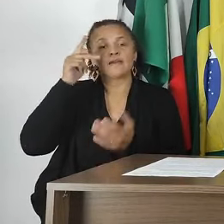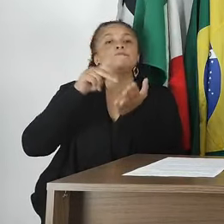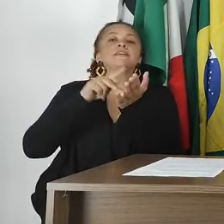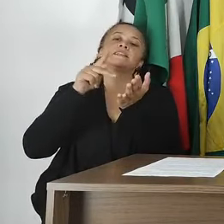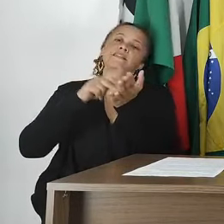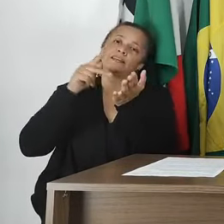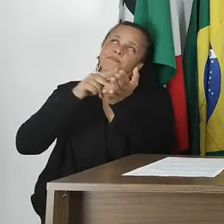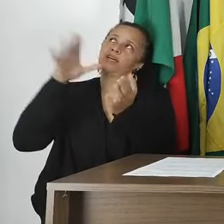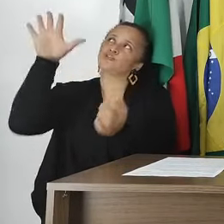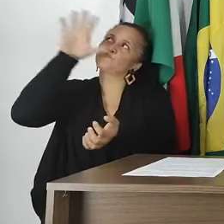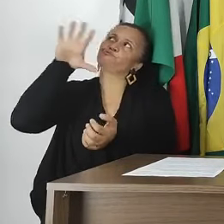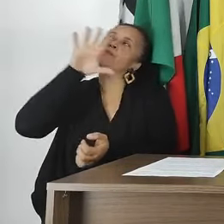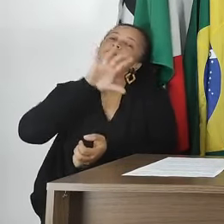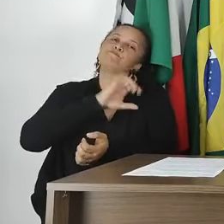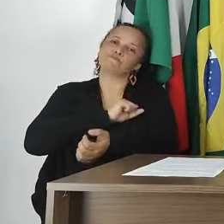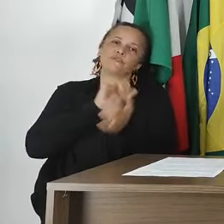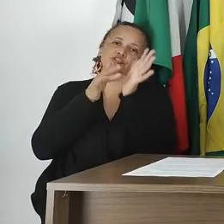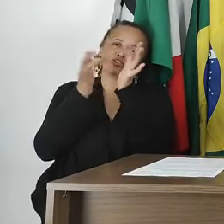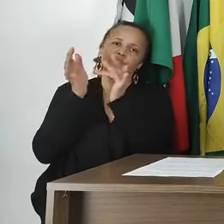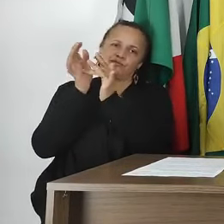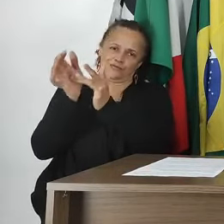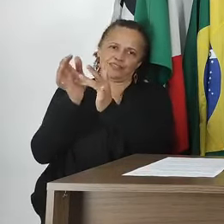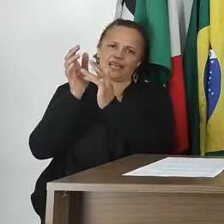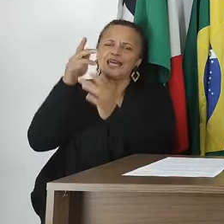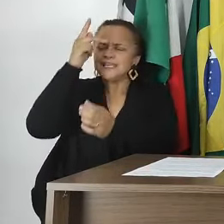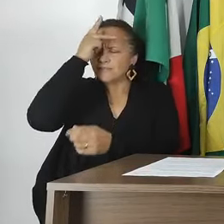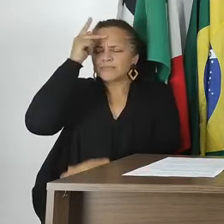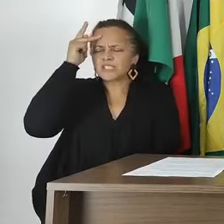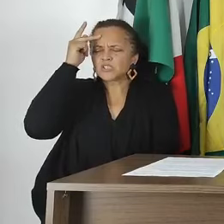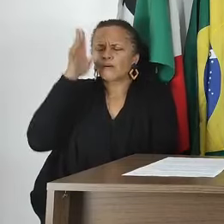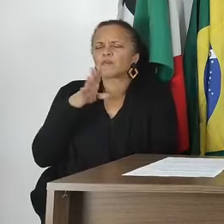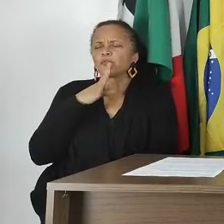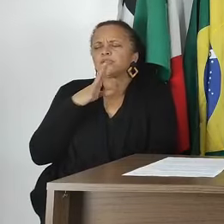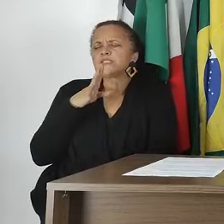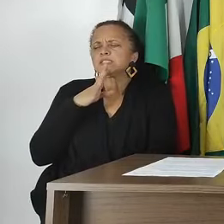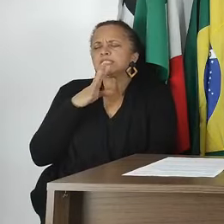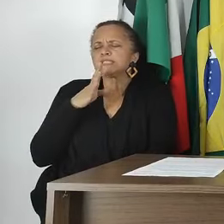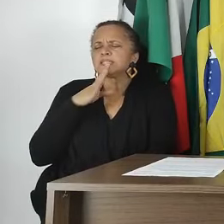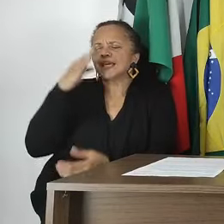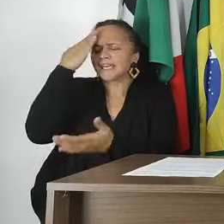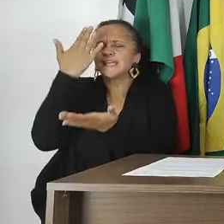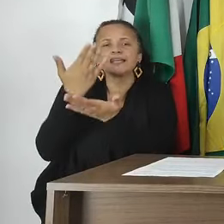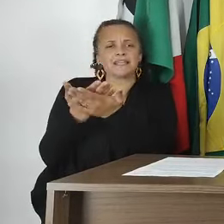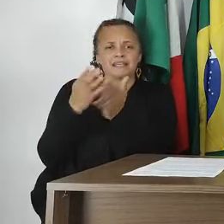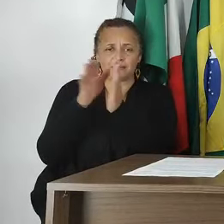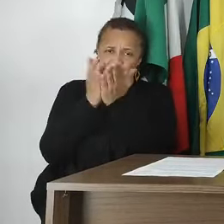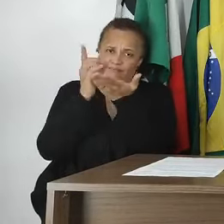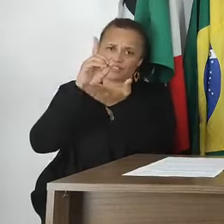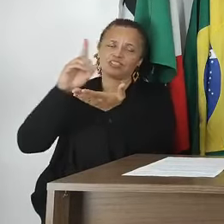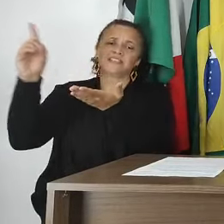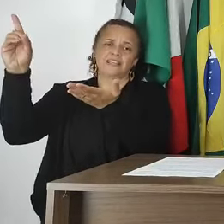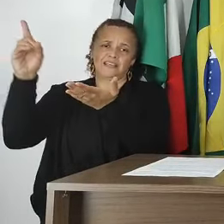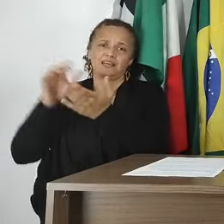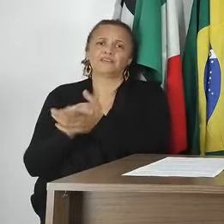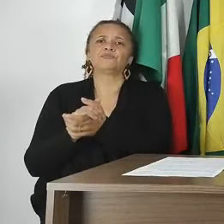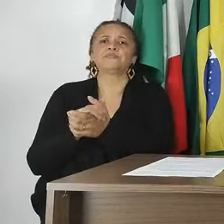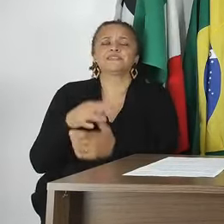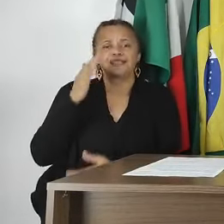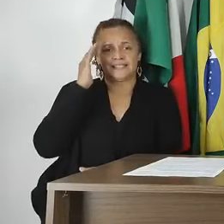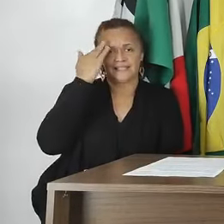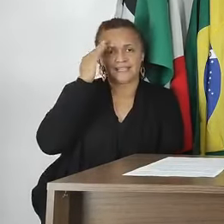seja ministrada a ele e ele possa chegar-se dentro do ministério, dentro da igreja e na palavra